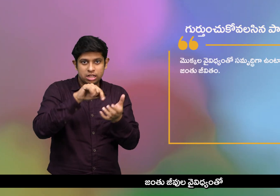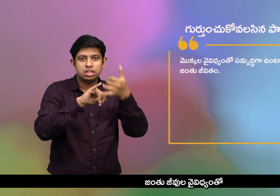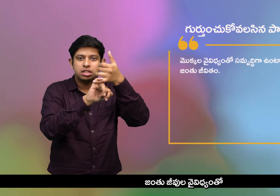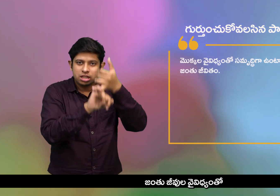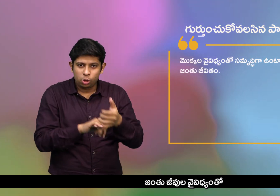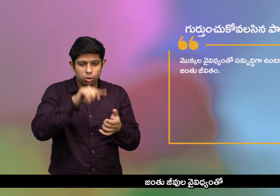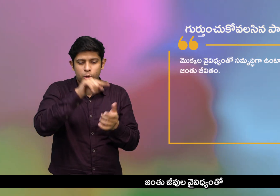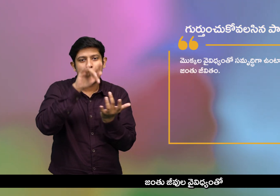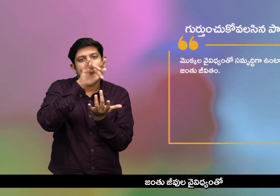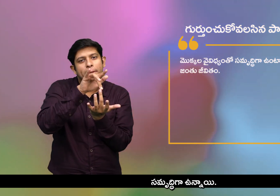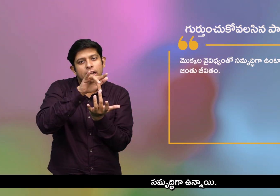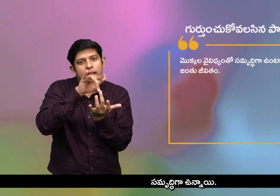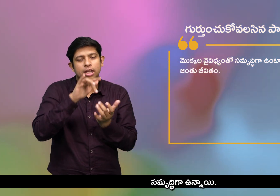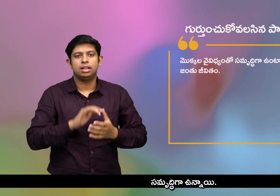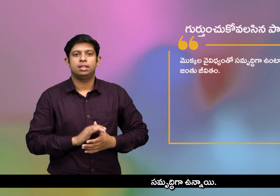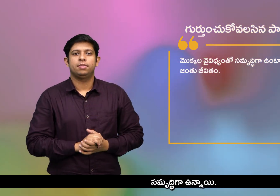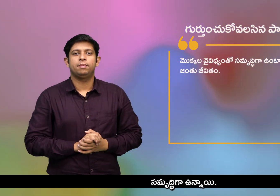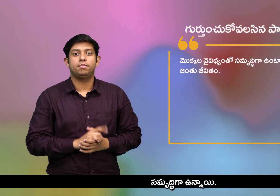జంతుజీవుల వైవిధ్యంతో సమృద్ధిగా ఉన్నాయి.